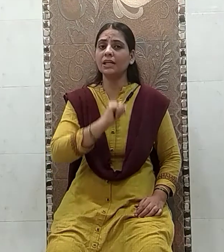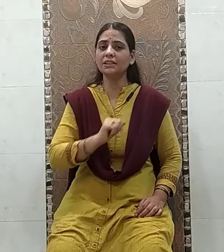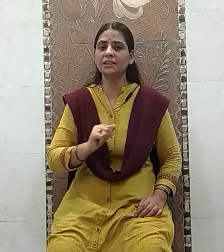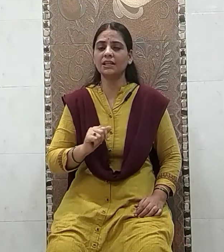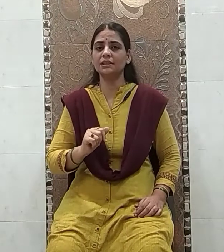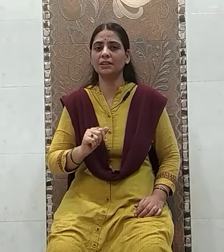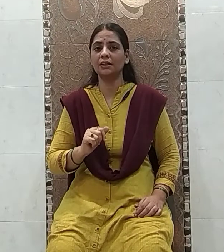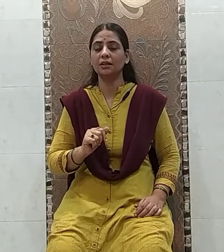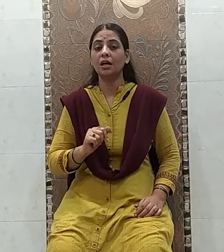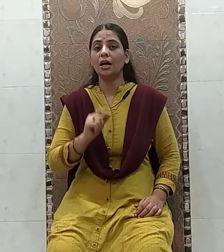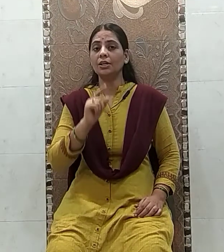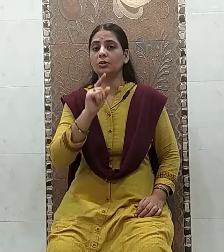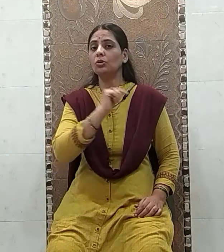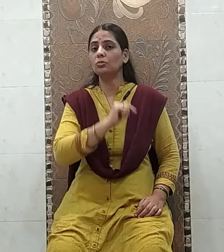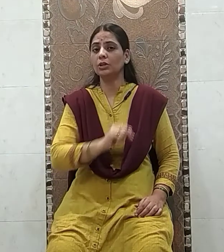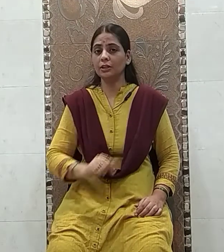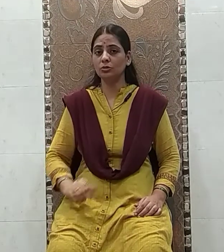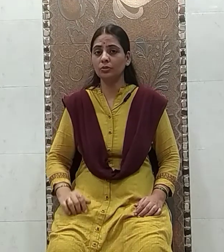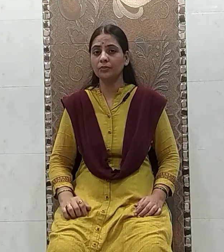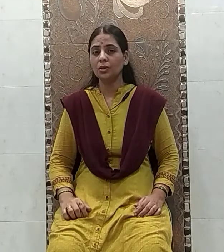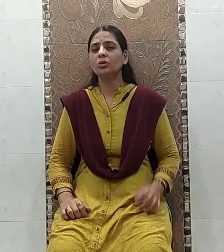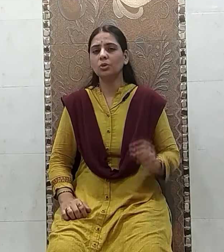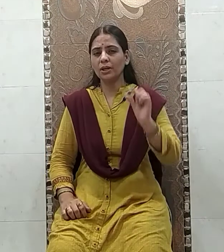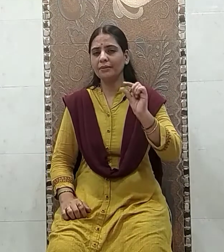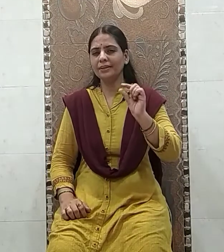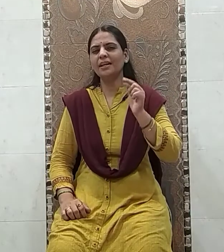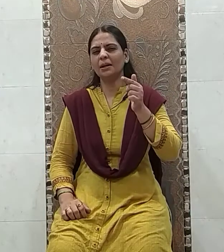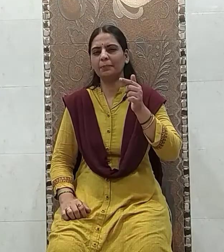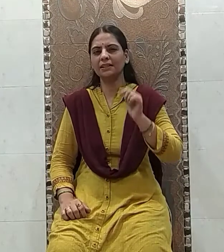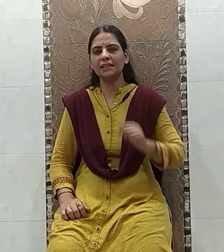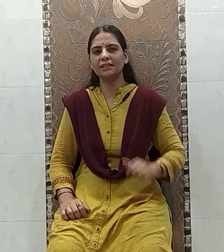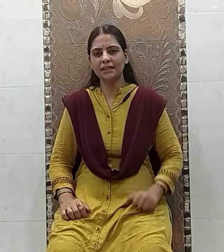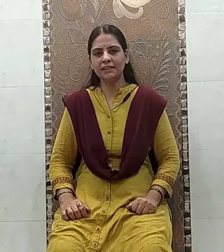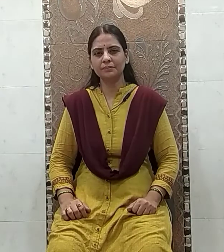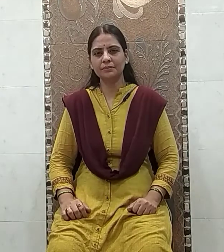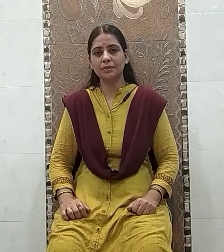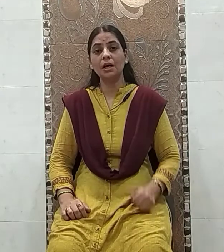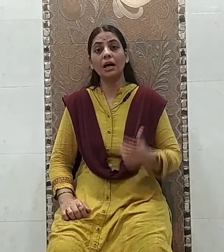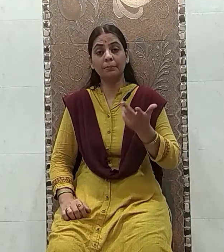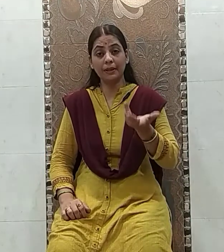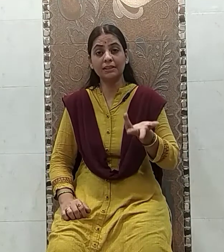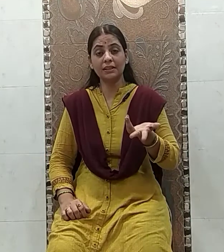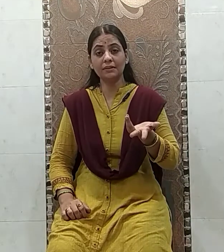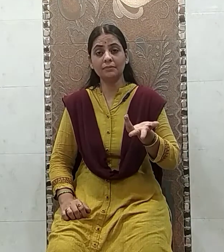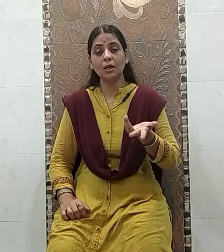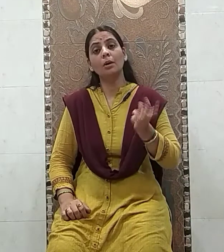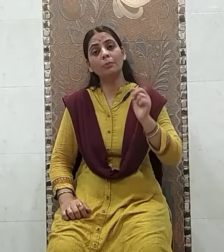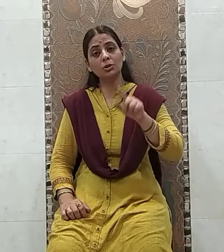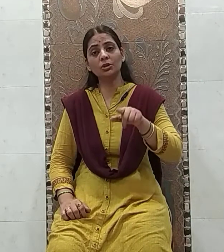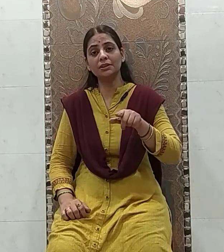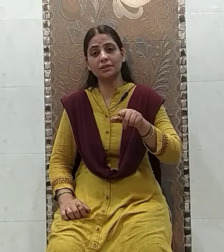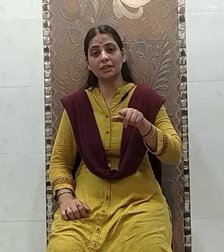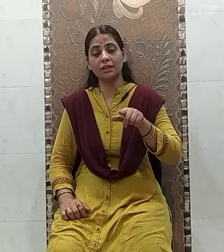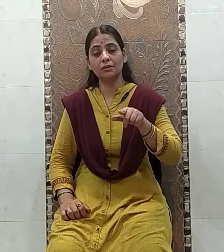स्वतःची काळजी घ्या. आणि हो मुलांनो, थोडा वेळ अभ्यासाला द्या ना. अभ्यास करा, मनोरंजन करा,